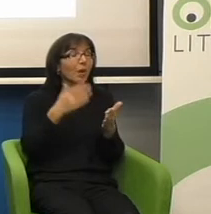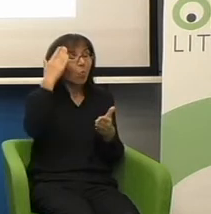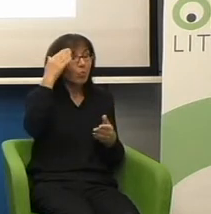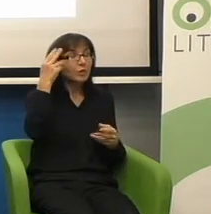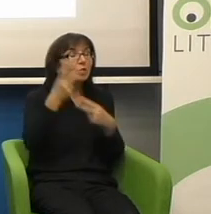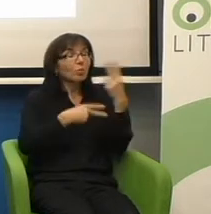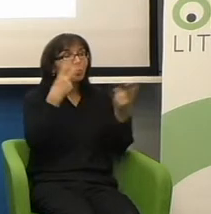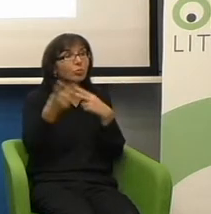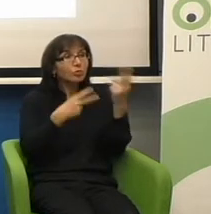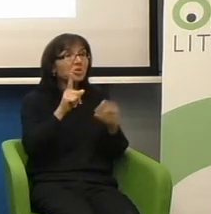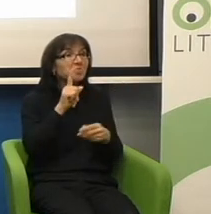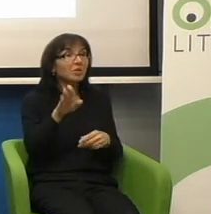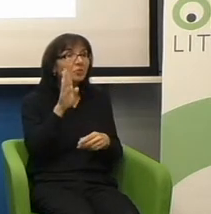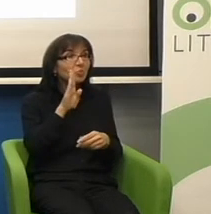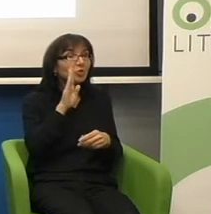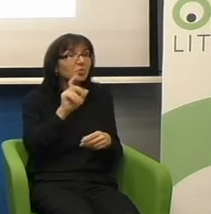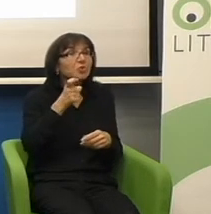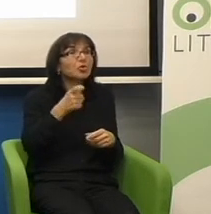się naprawdę kiedy wydarzyło.